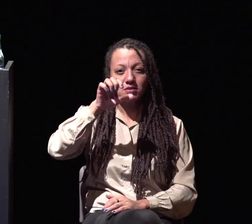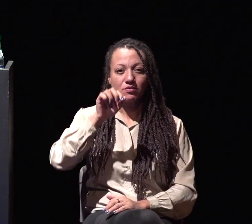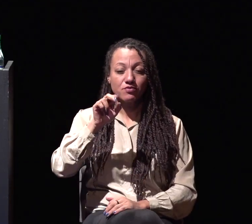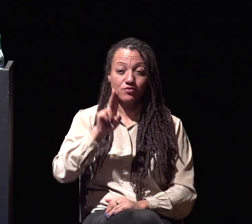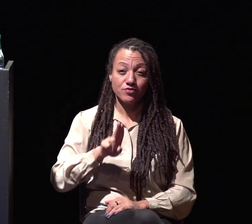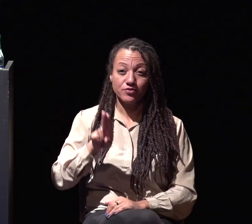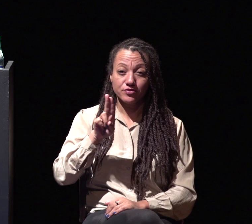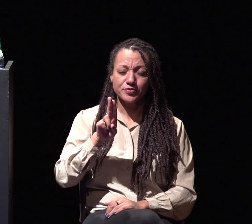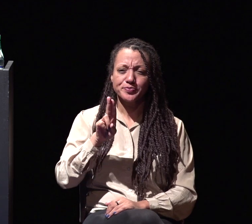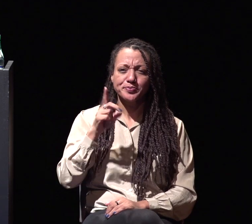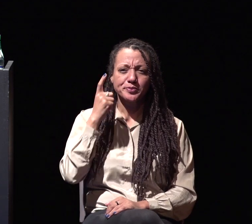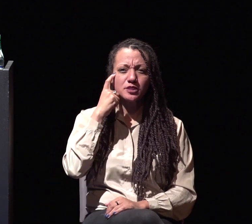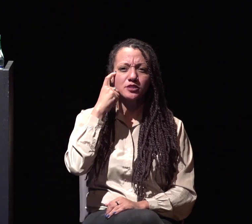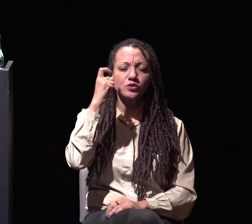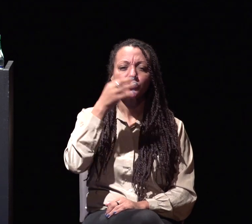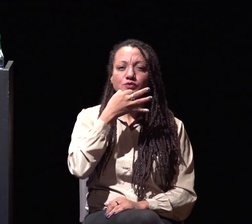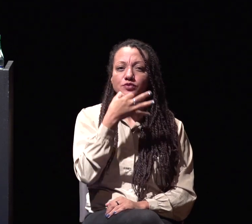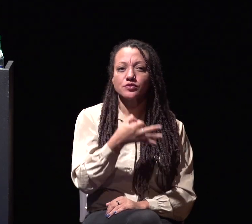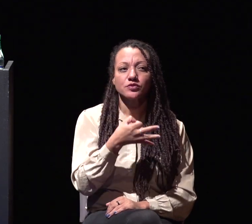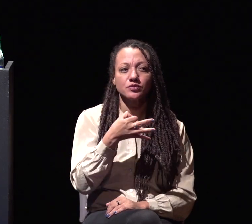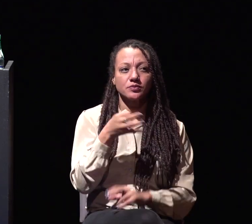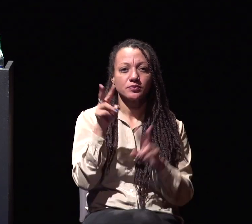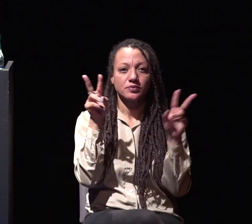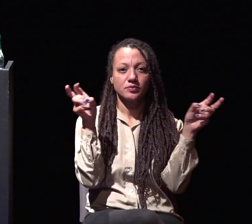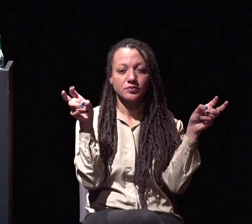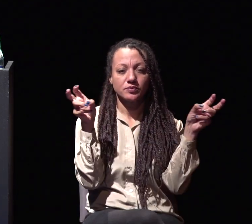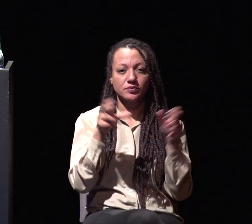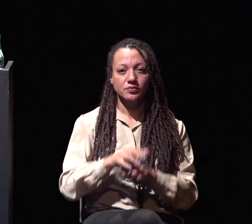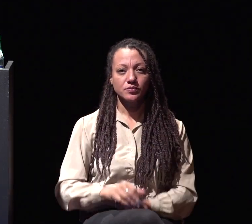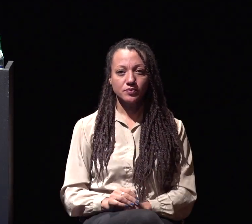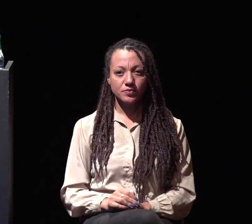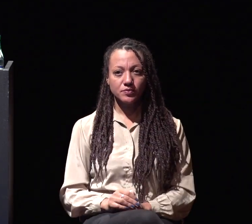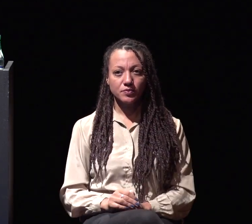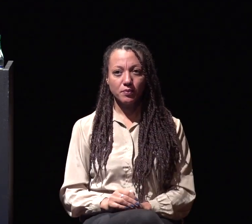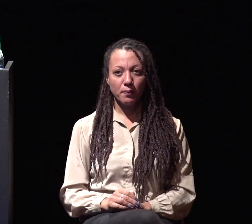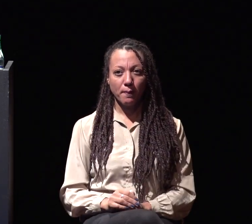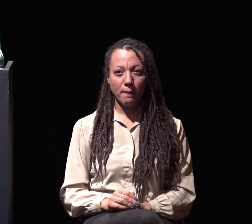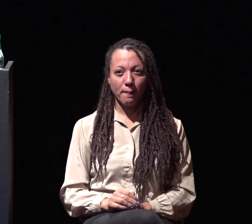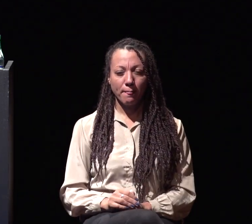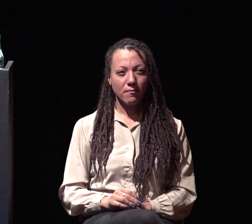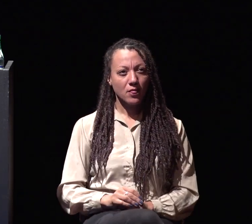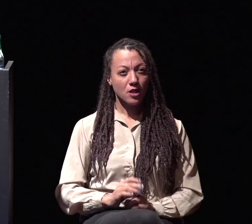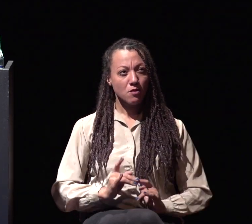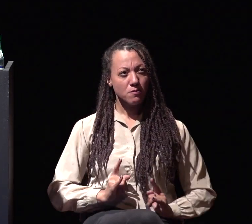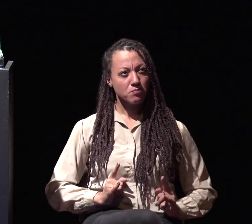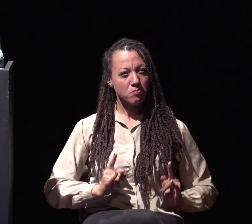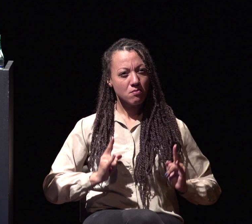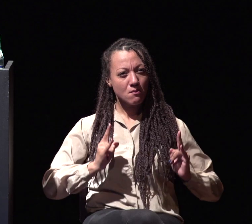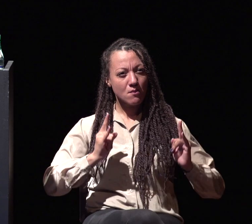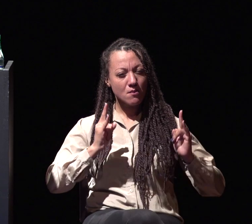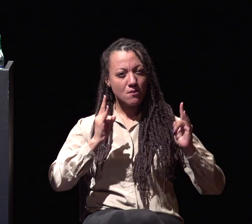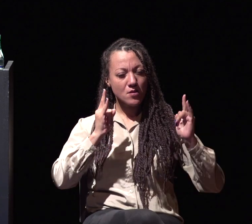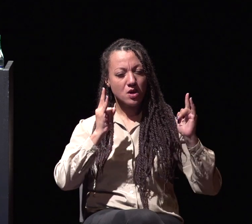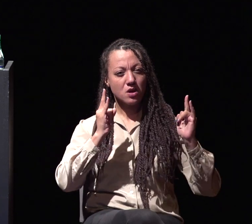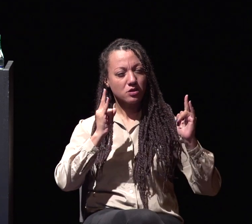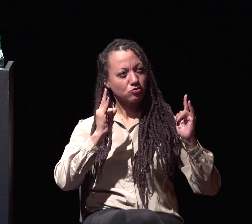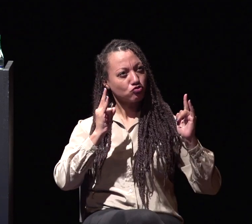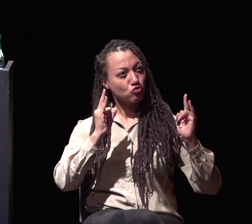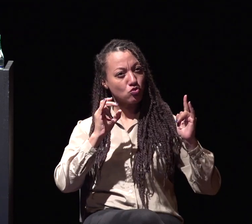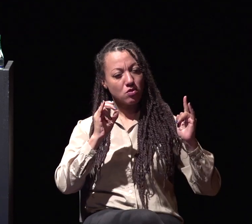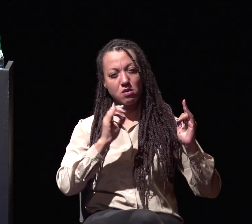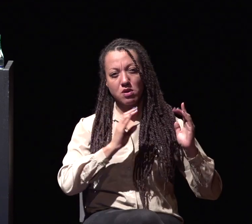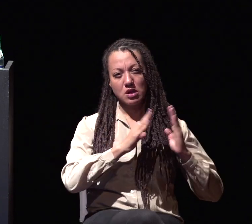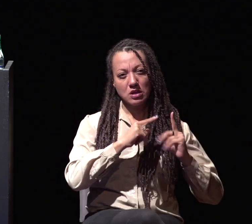na qual ela afirmava, abre aspas, um templo, um monumento, o Pártenon ou uma